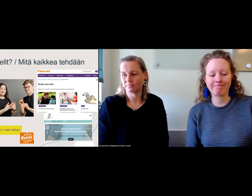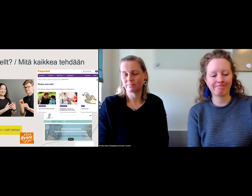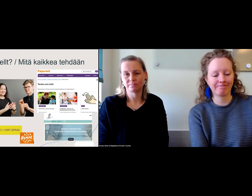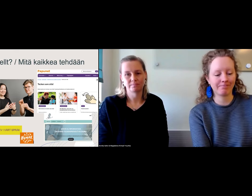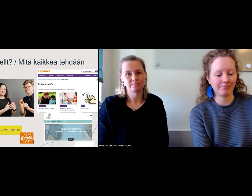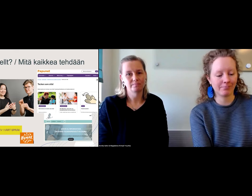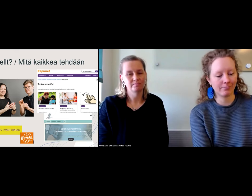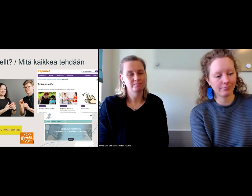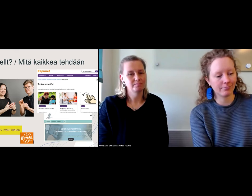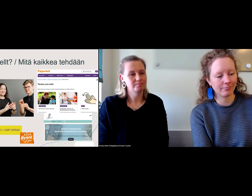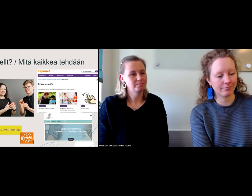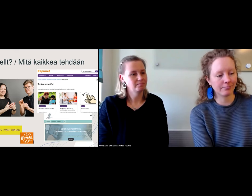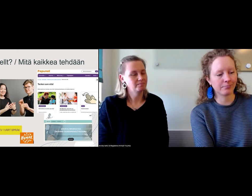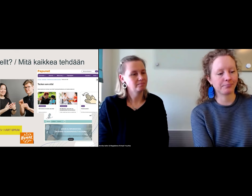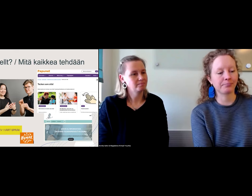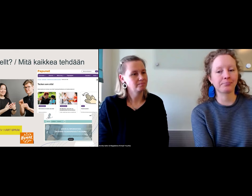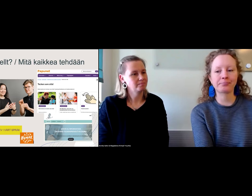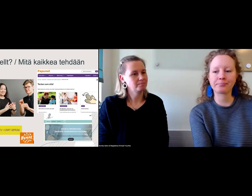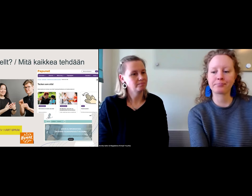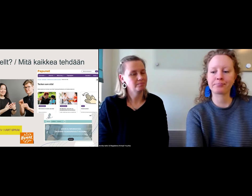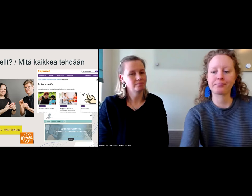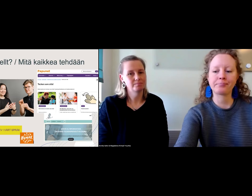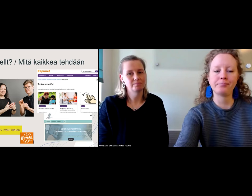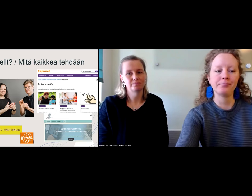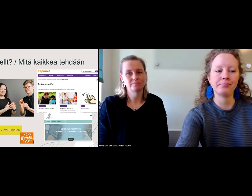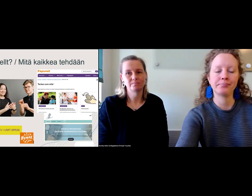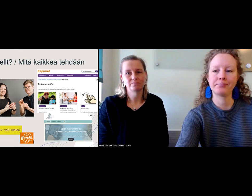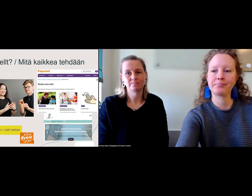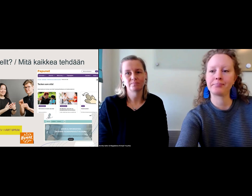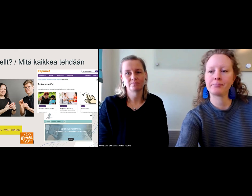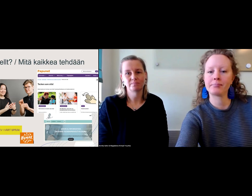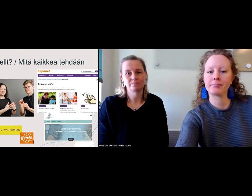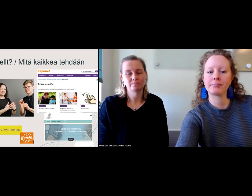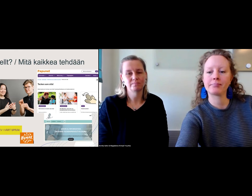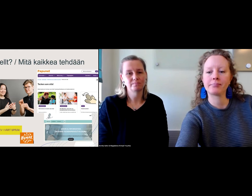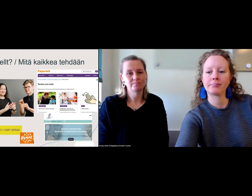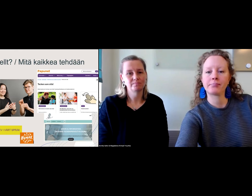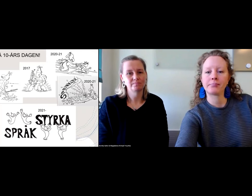kaikkea tarvittavaa kehitys- ja elvytystyötä, vaan siihen tarvitaan yhteistyötä.